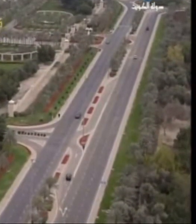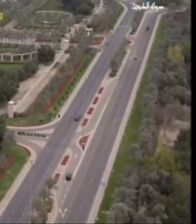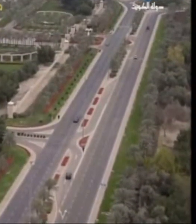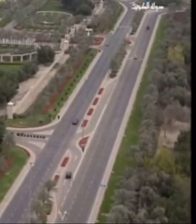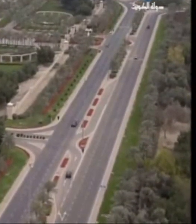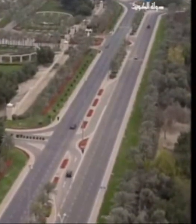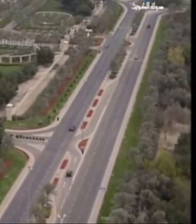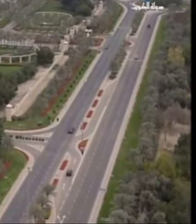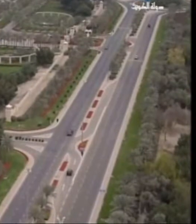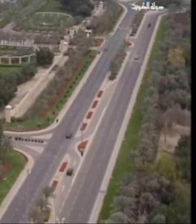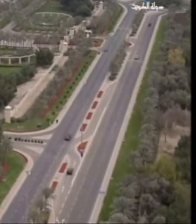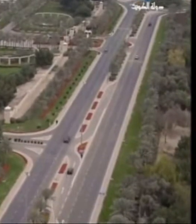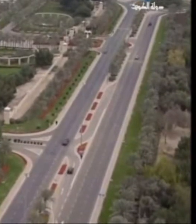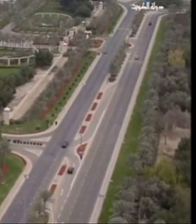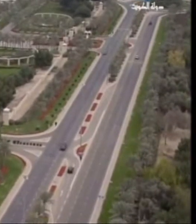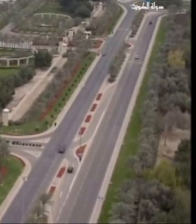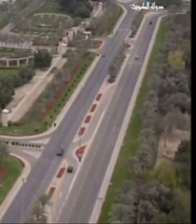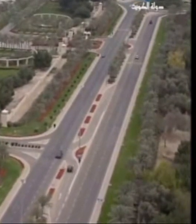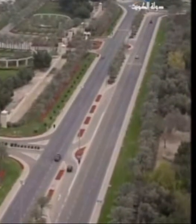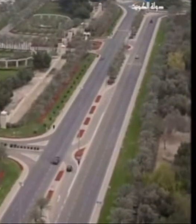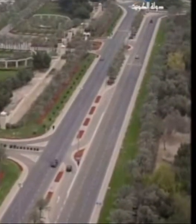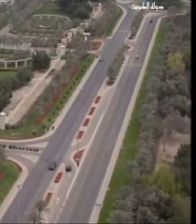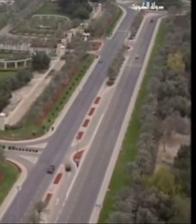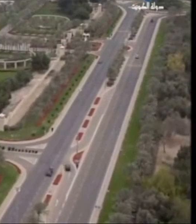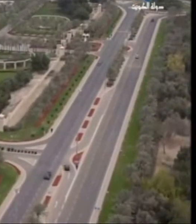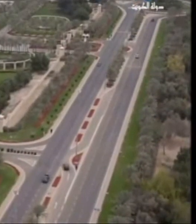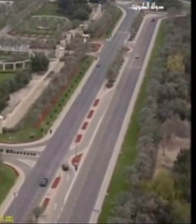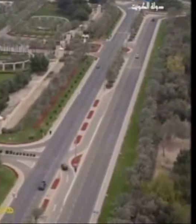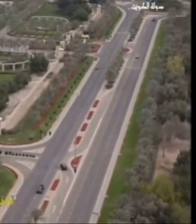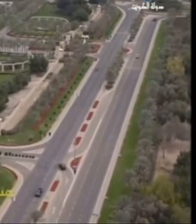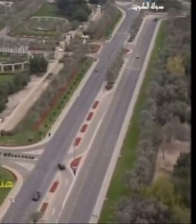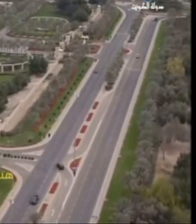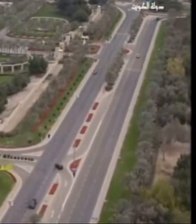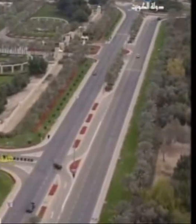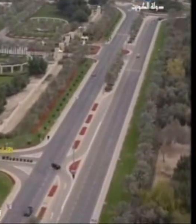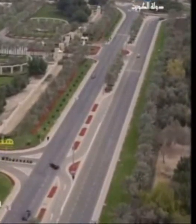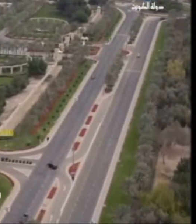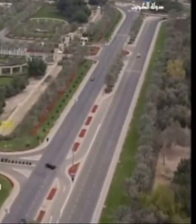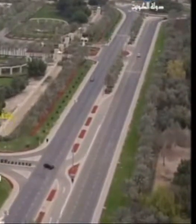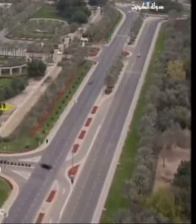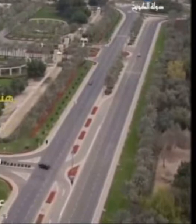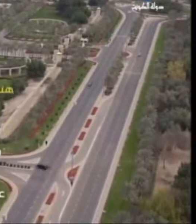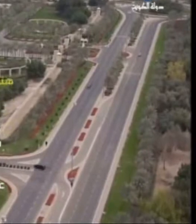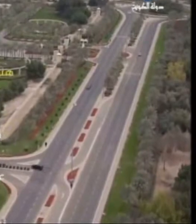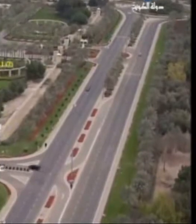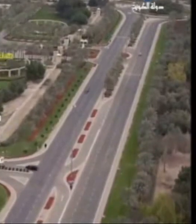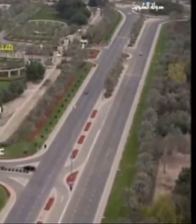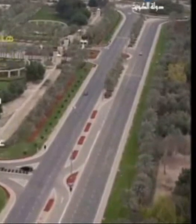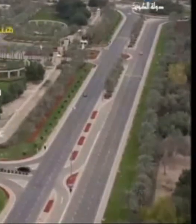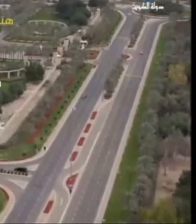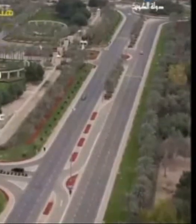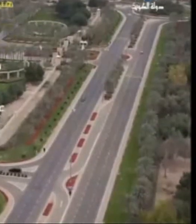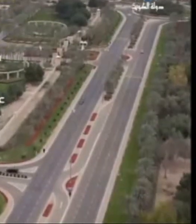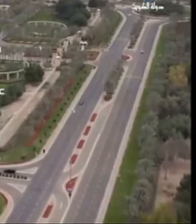الله، والسلام عليكم ورحمة الله وبركاته. دائماً بقراءتي